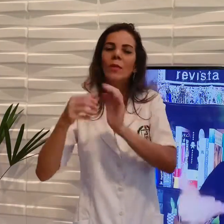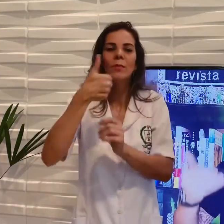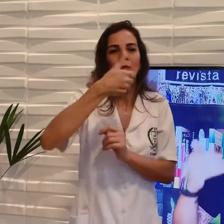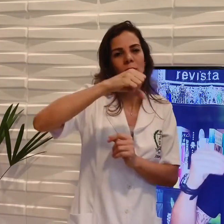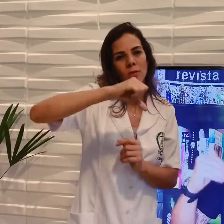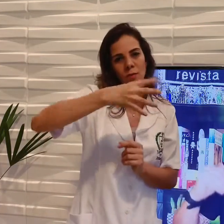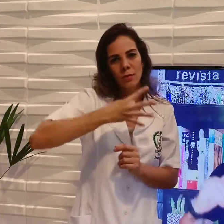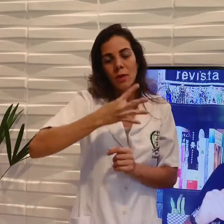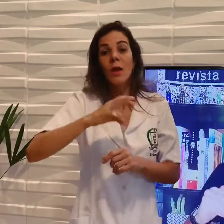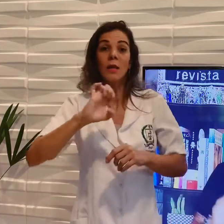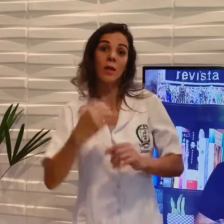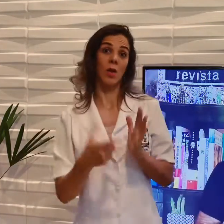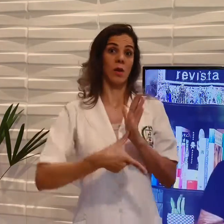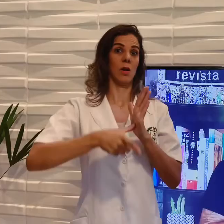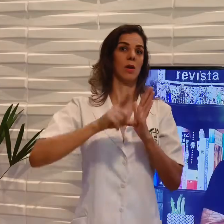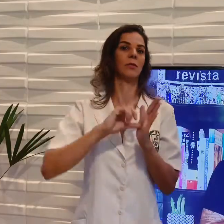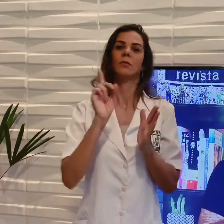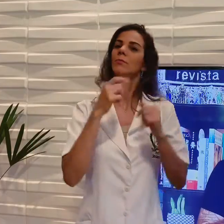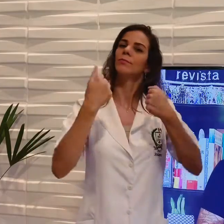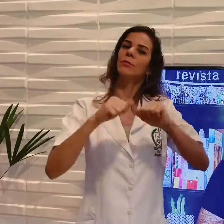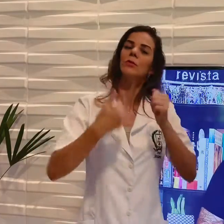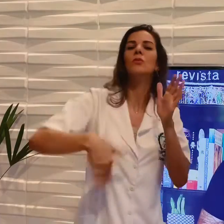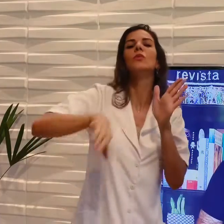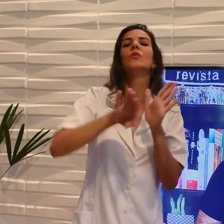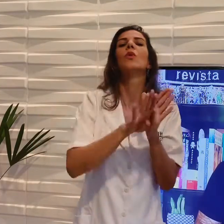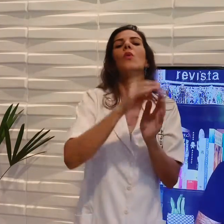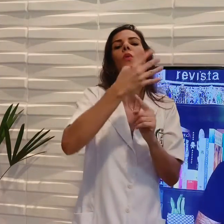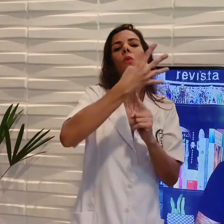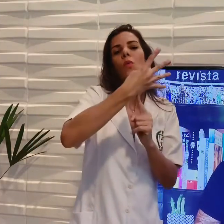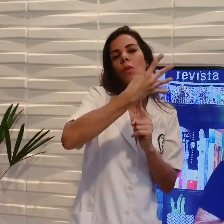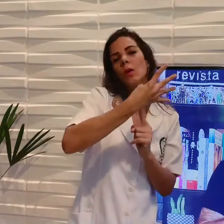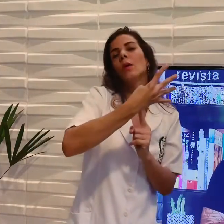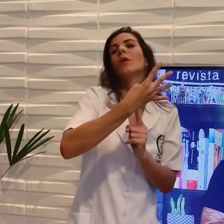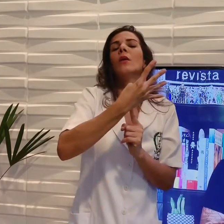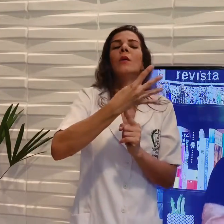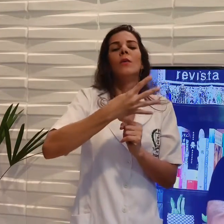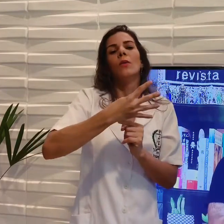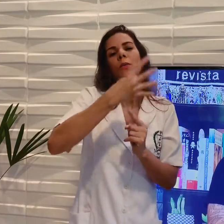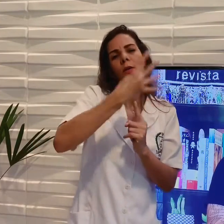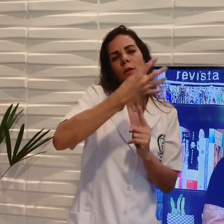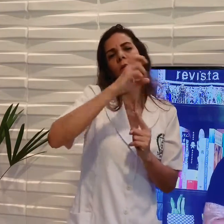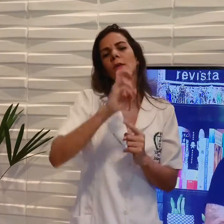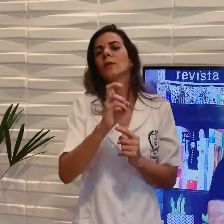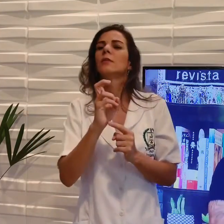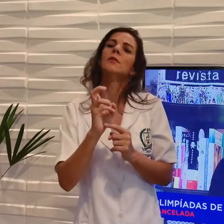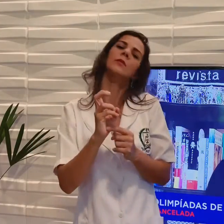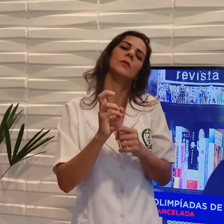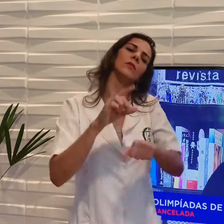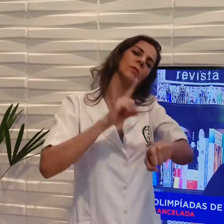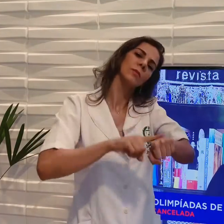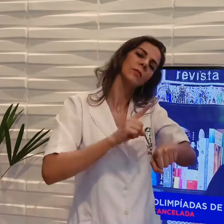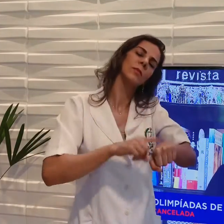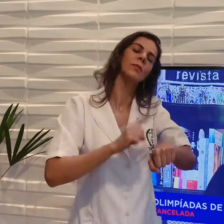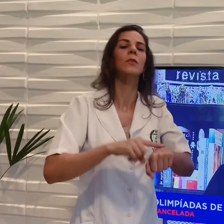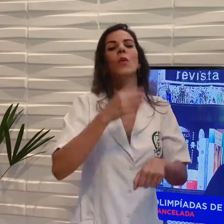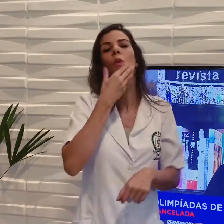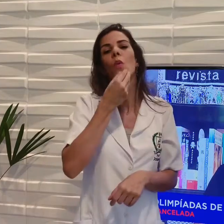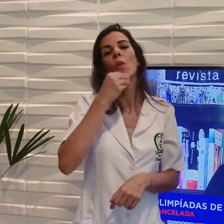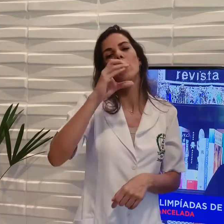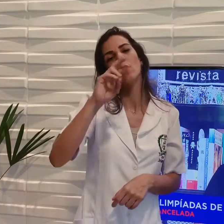Então, até bem antes disso, não precisou chegar aos 45 do segundo tempo para o COI decidir também cancelar as Olimpíadas